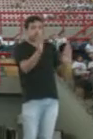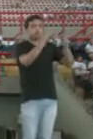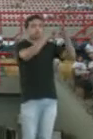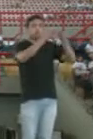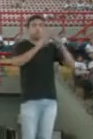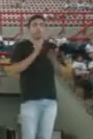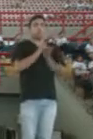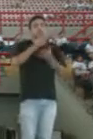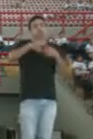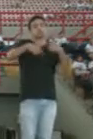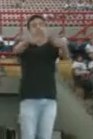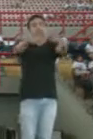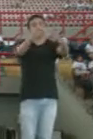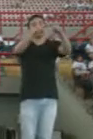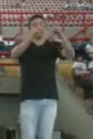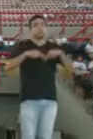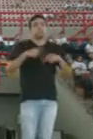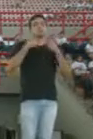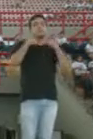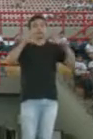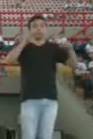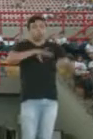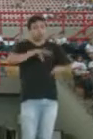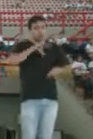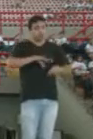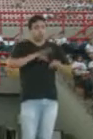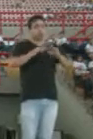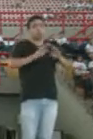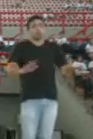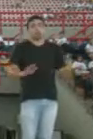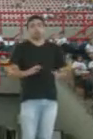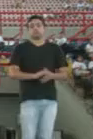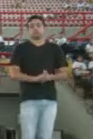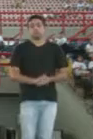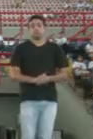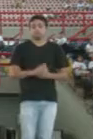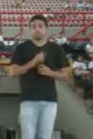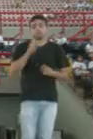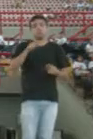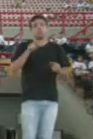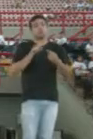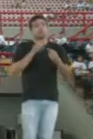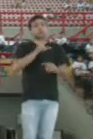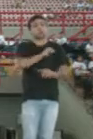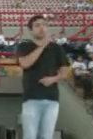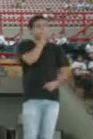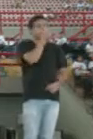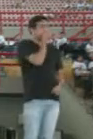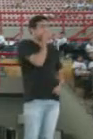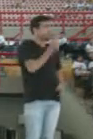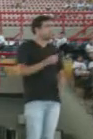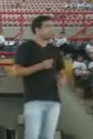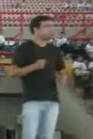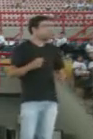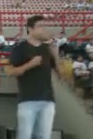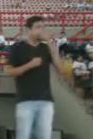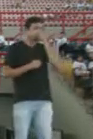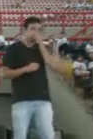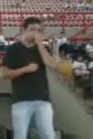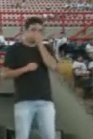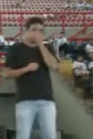assim segue. Então, a língua portuguesa é mesmo um caso de amor. Para as questões,